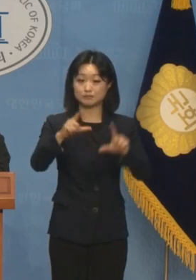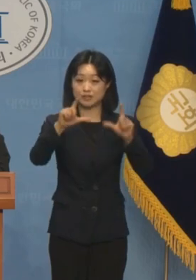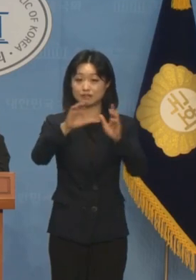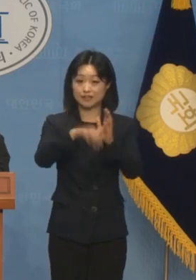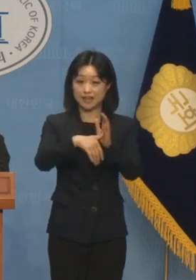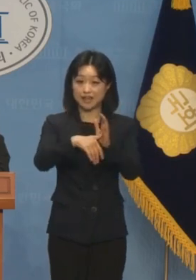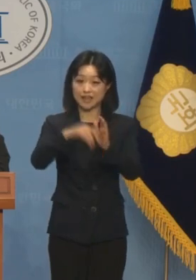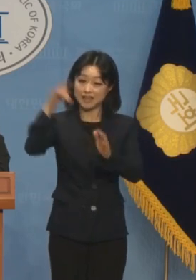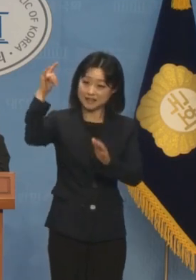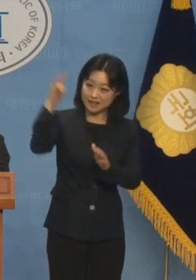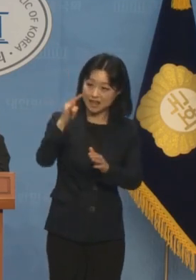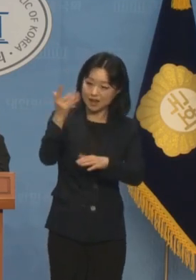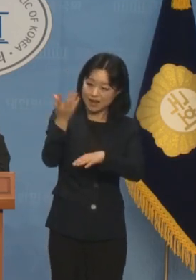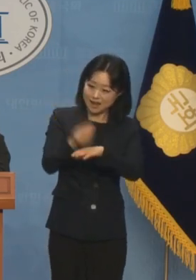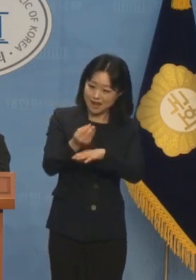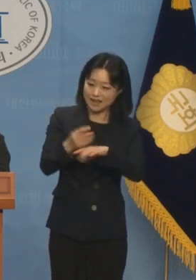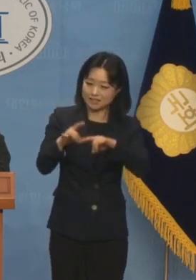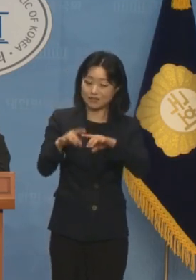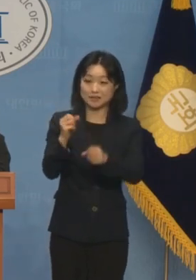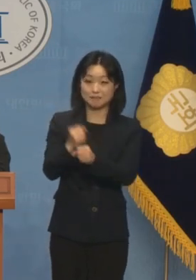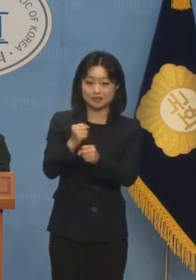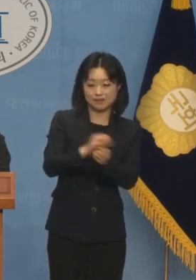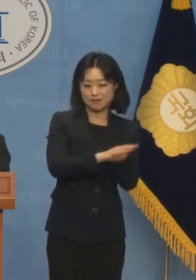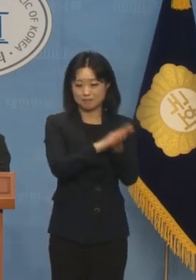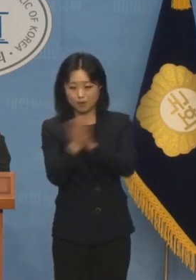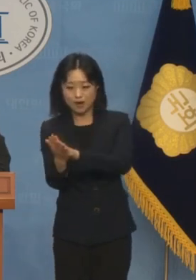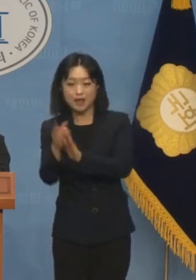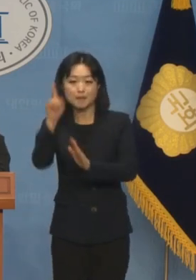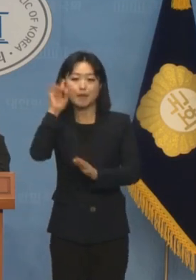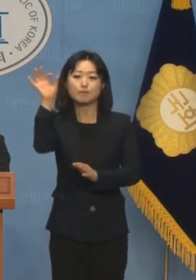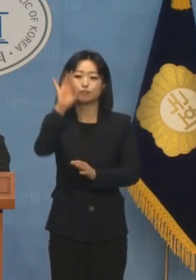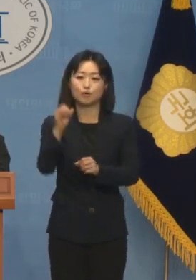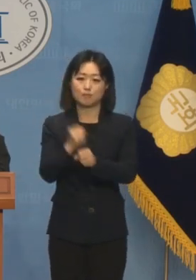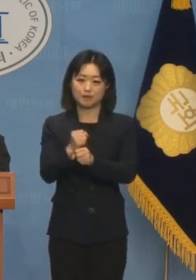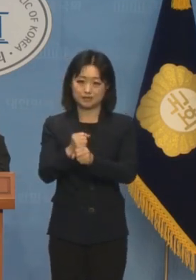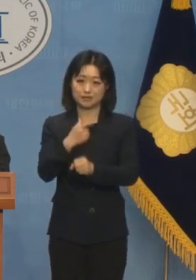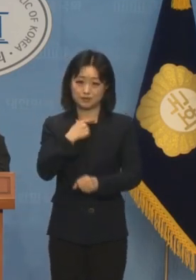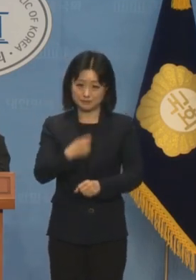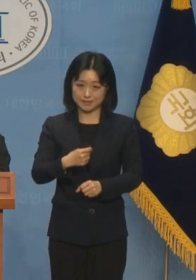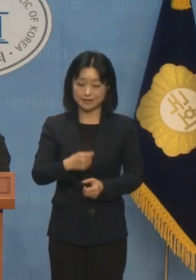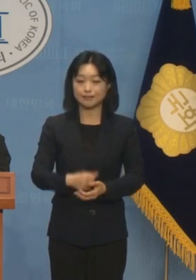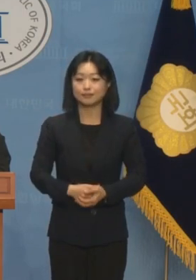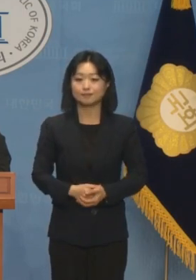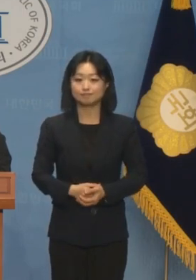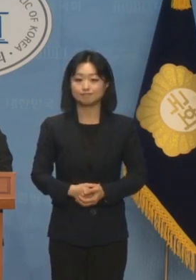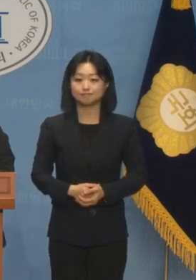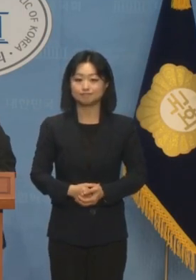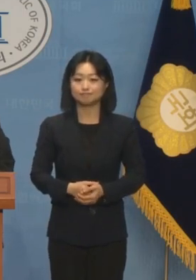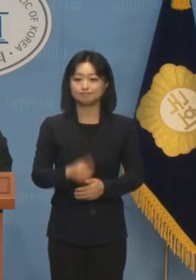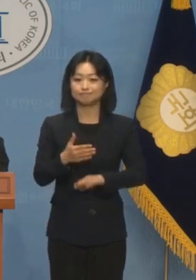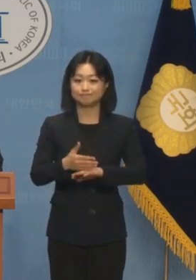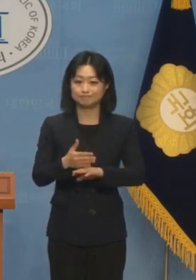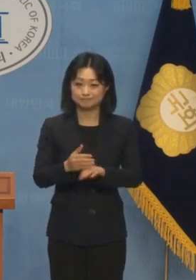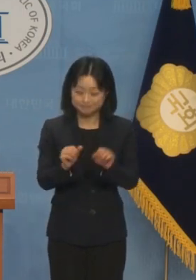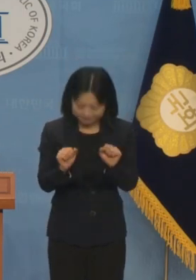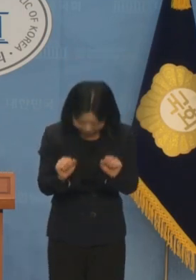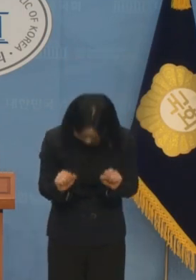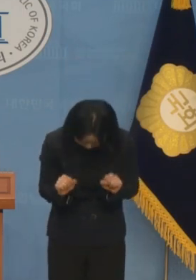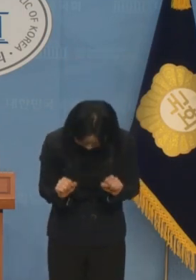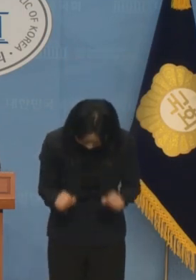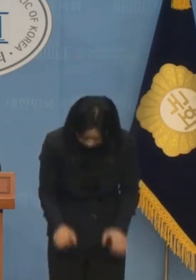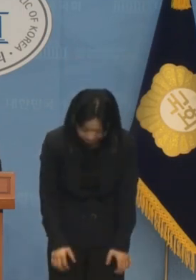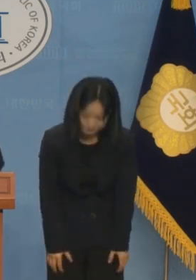재생에너지 100% 전환을 통해 지속 가능 사회로 나아가야 합니다. 이상입니다.